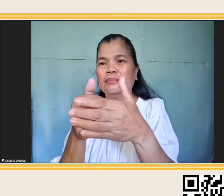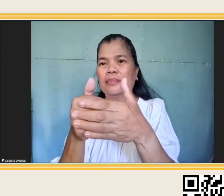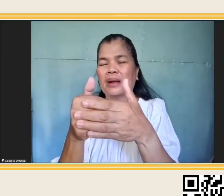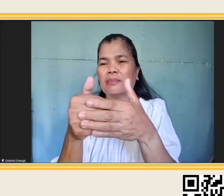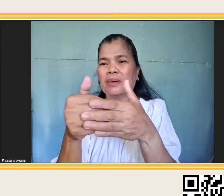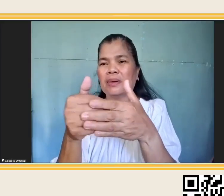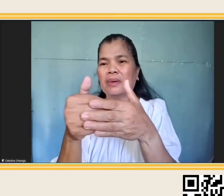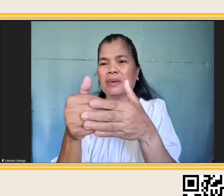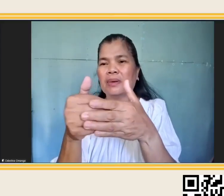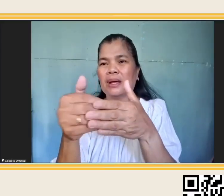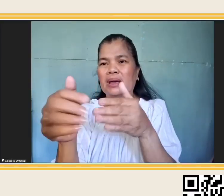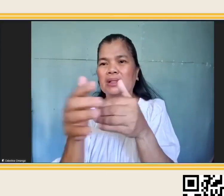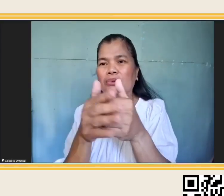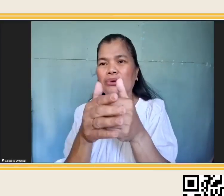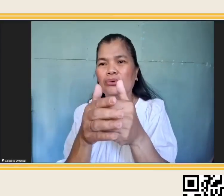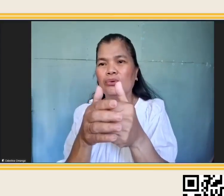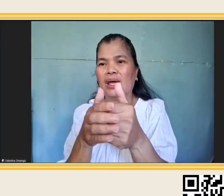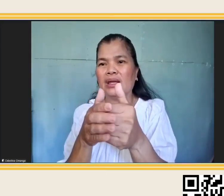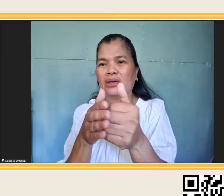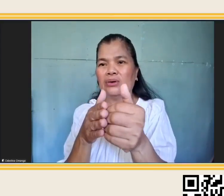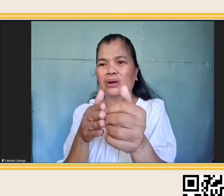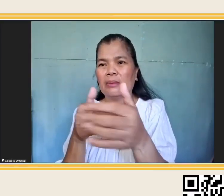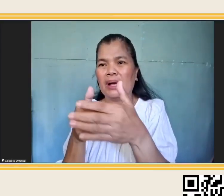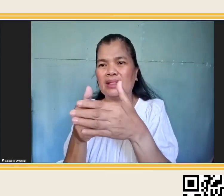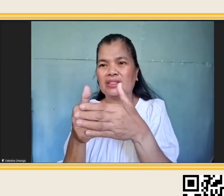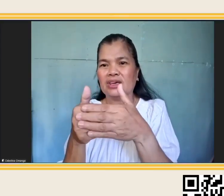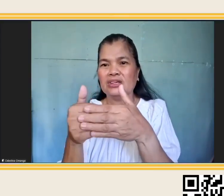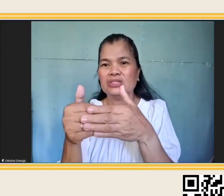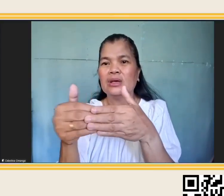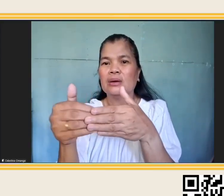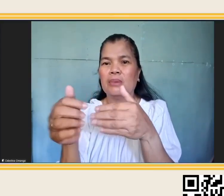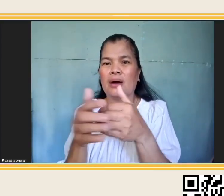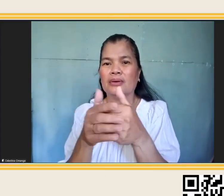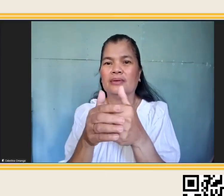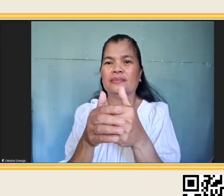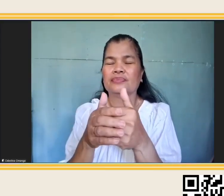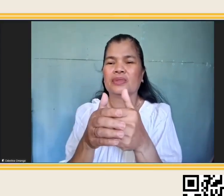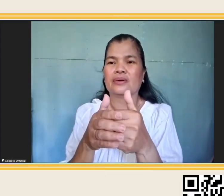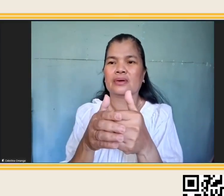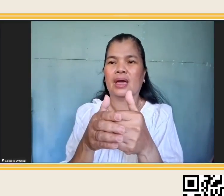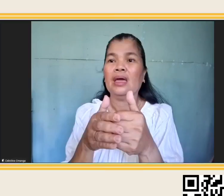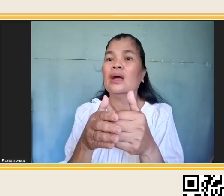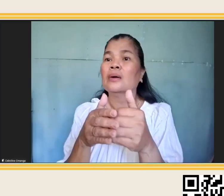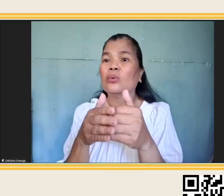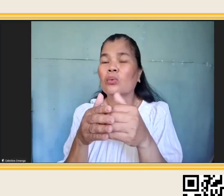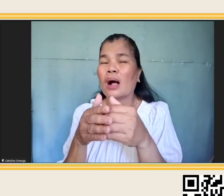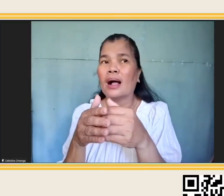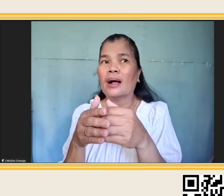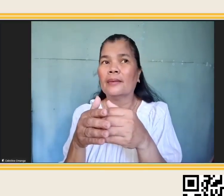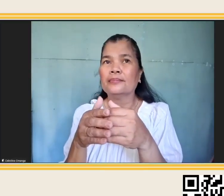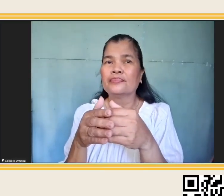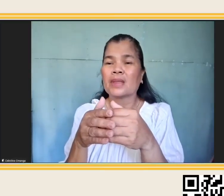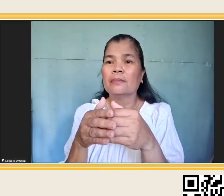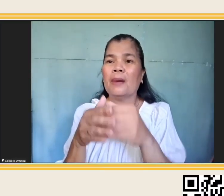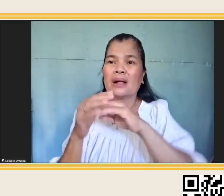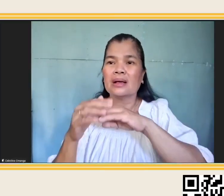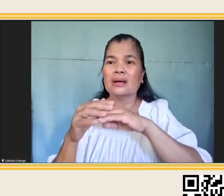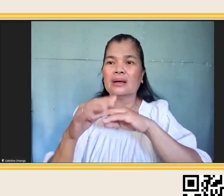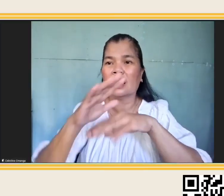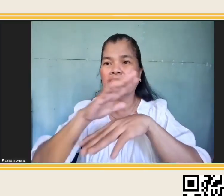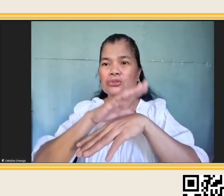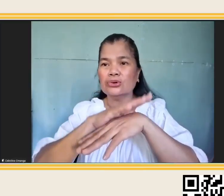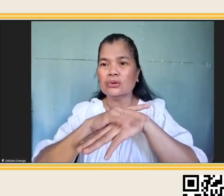lang, parang pinapakita mo yung kulay ng iyong kamay. That is brown. Okay?